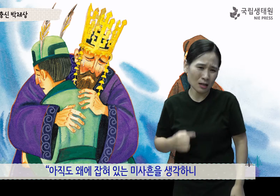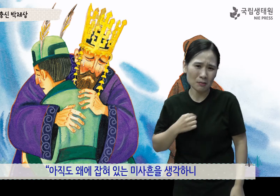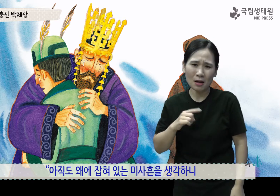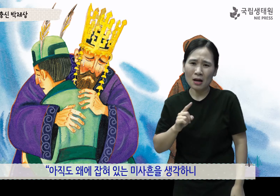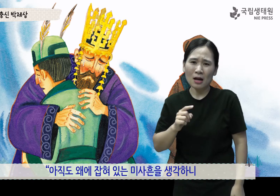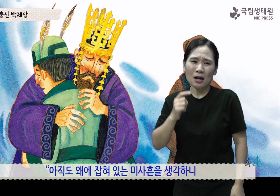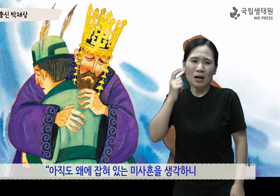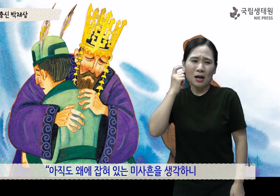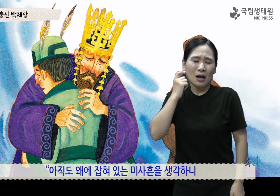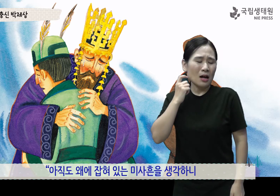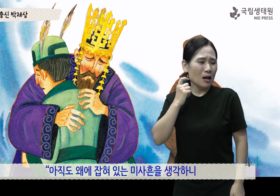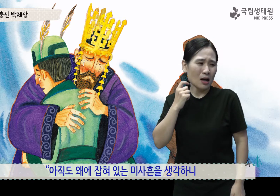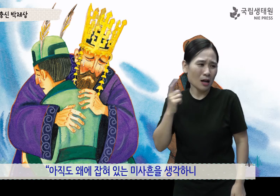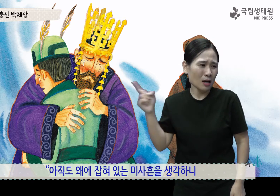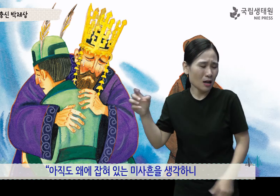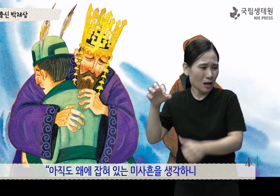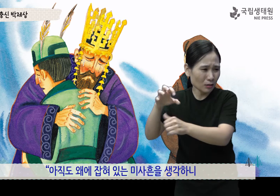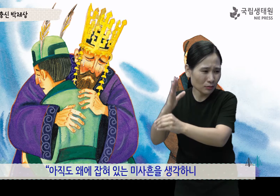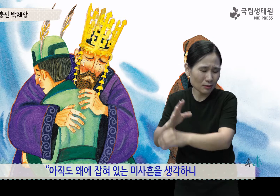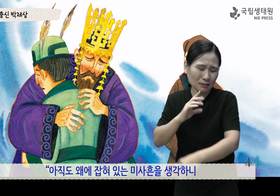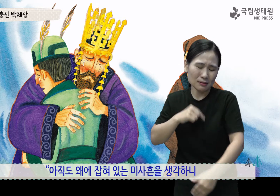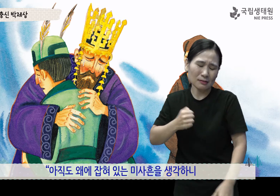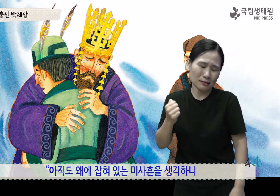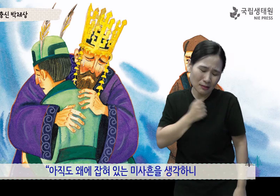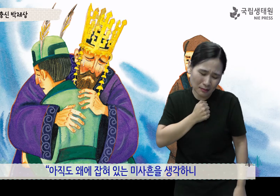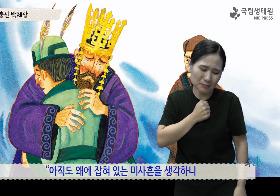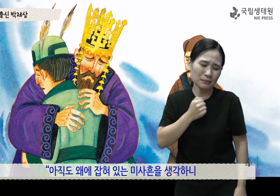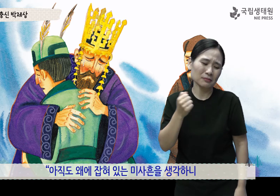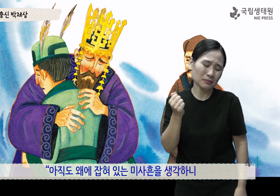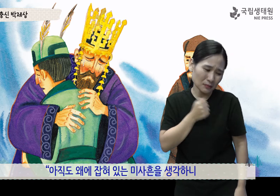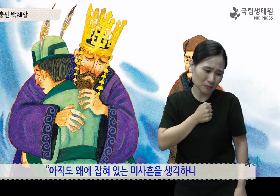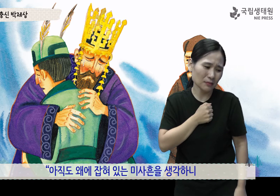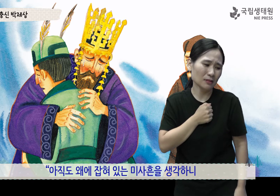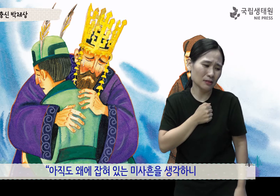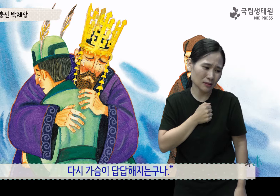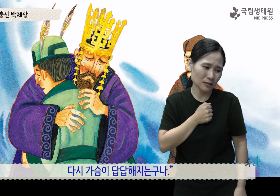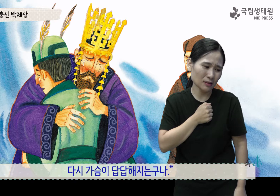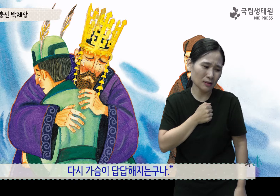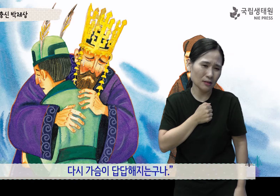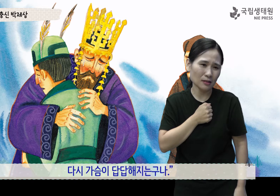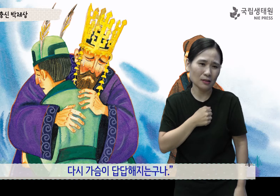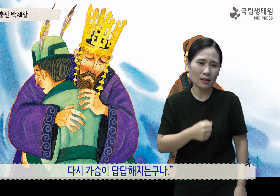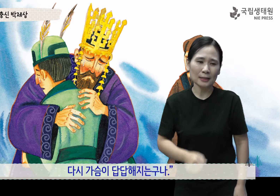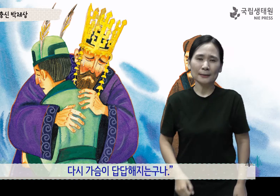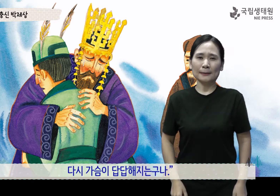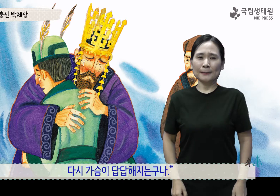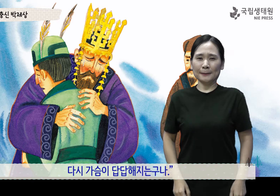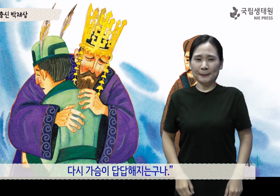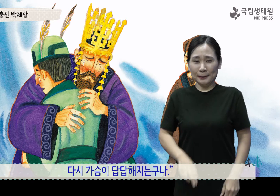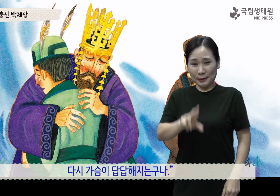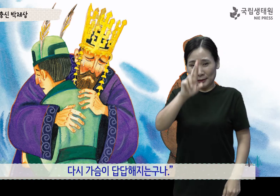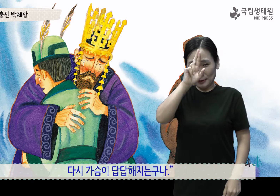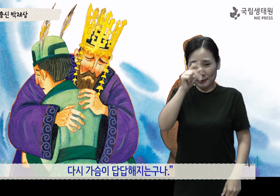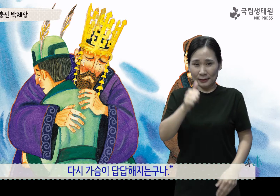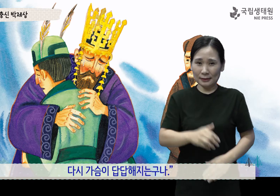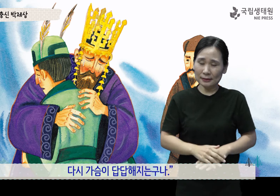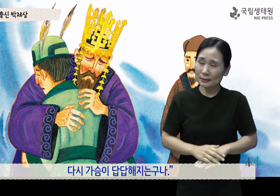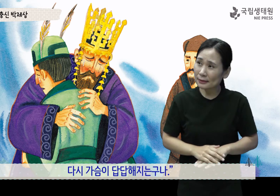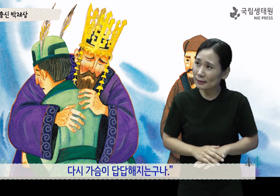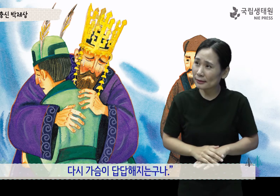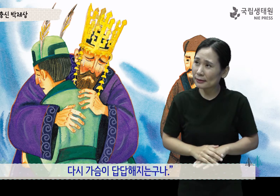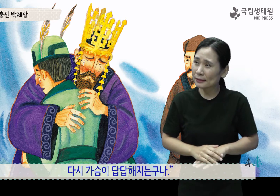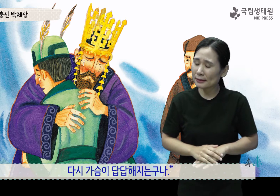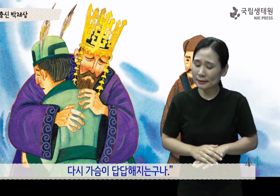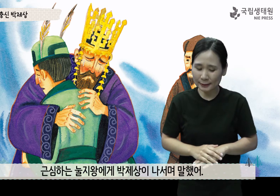아직도 외에 잡혀있는 미사은을 생각하니 다시 가슴이 답답해지는구나.